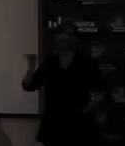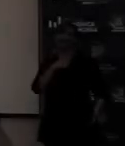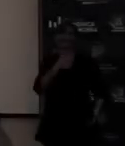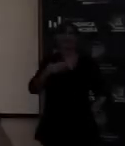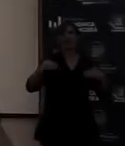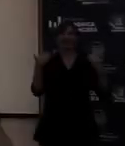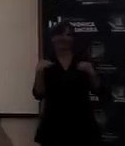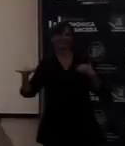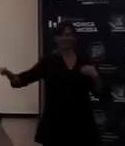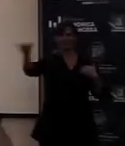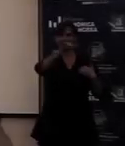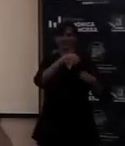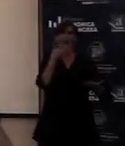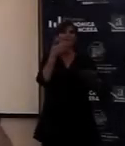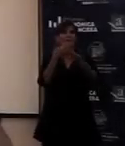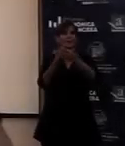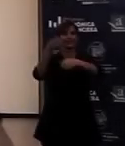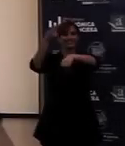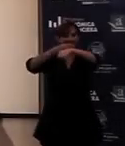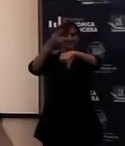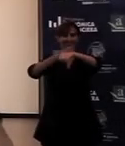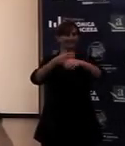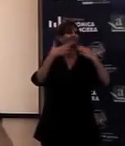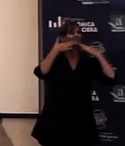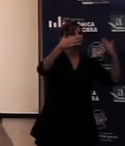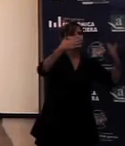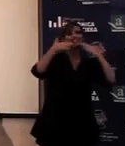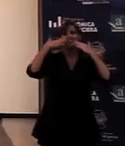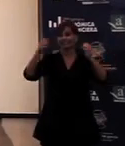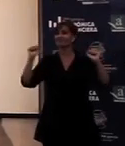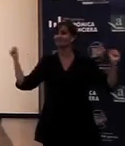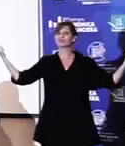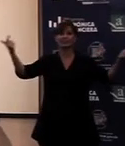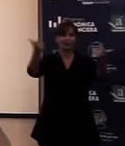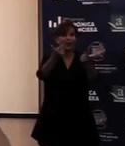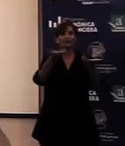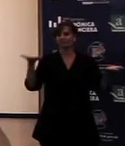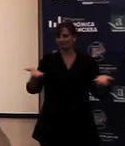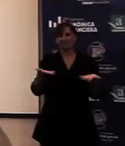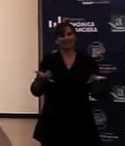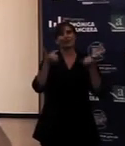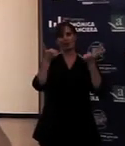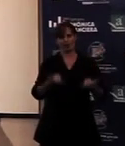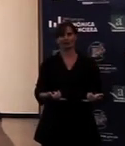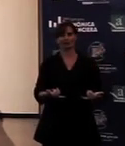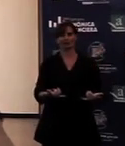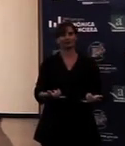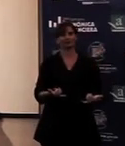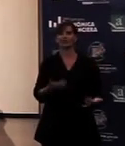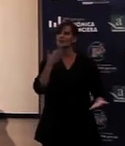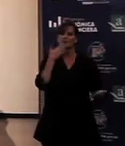Señores, buenas tardes. Gracias a todos por su presencia. Qué bueno que nos